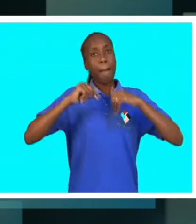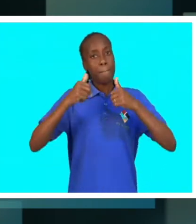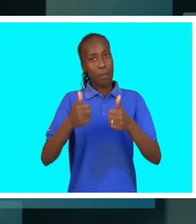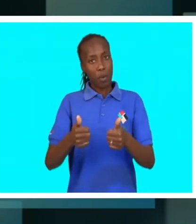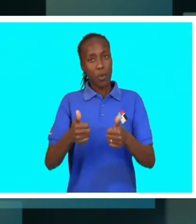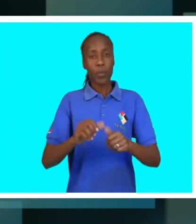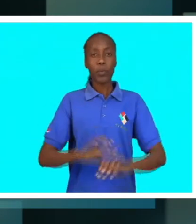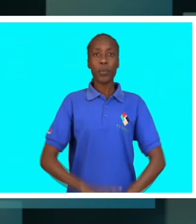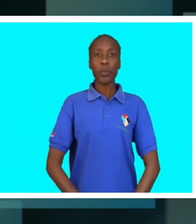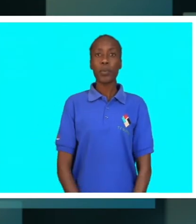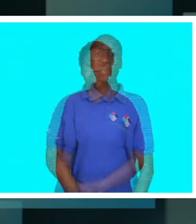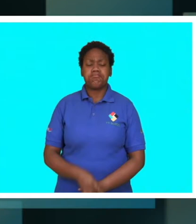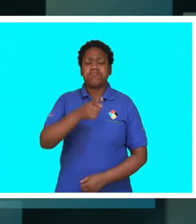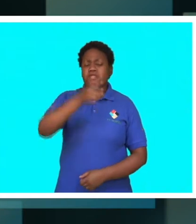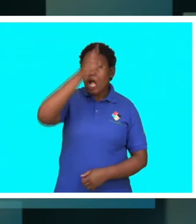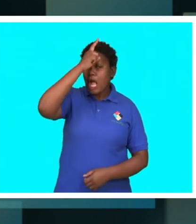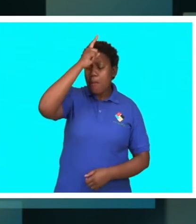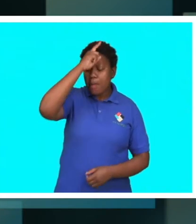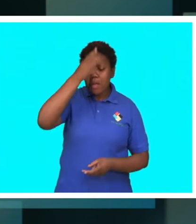muito gratificante.